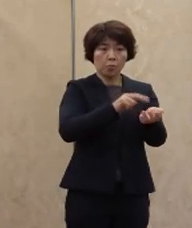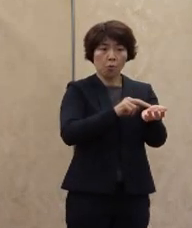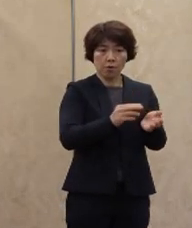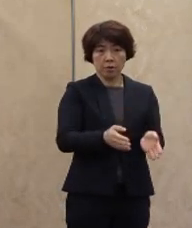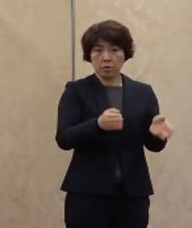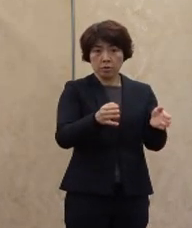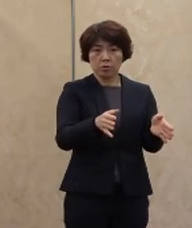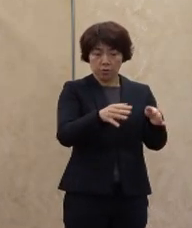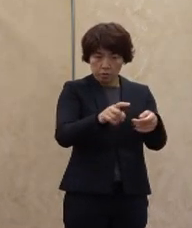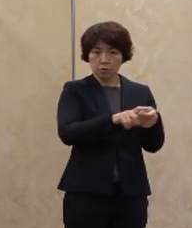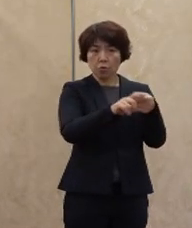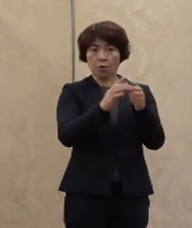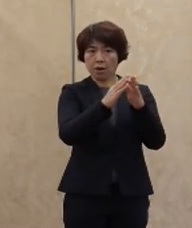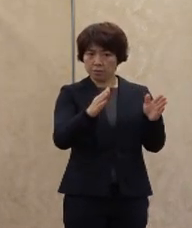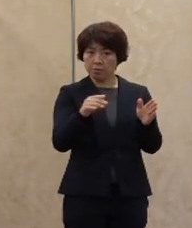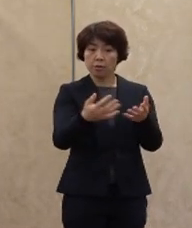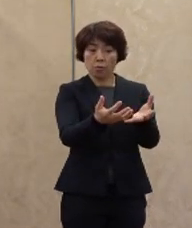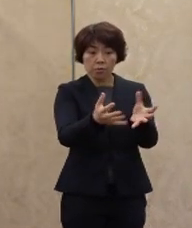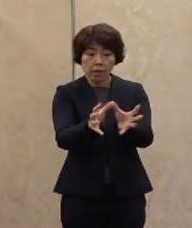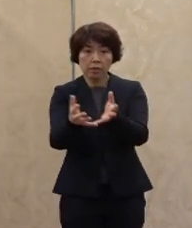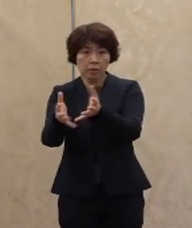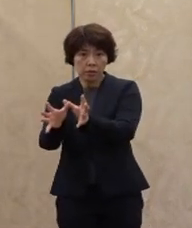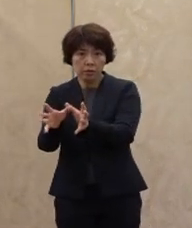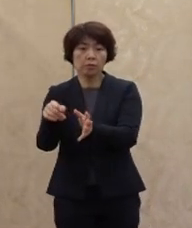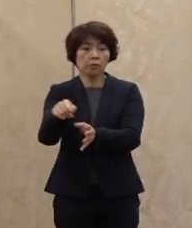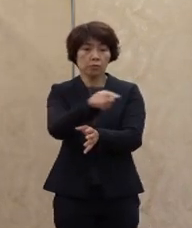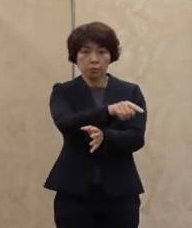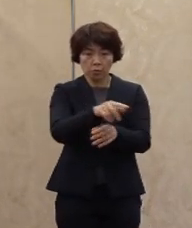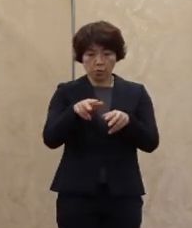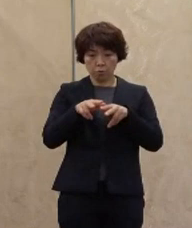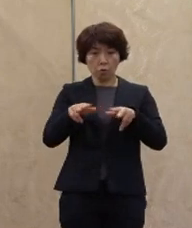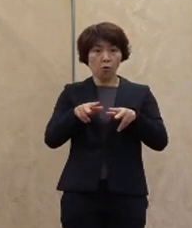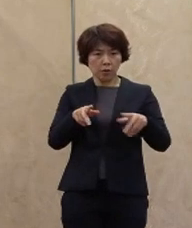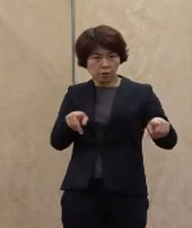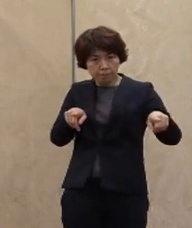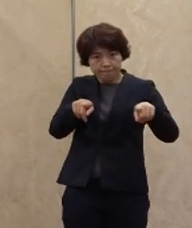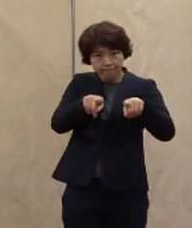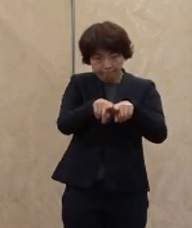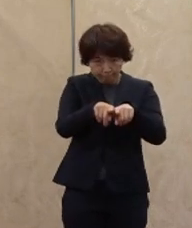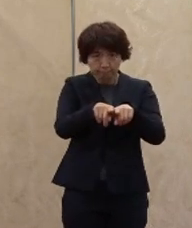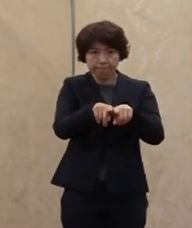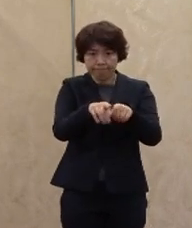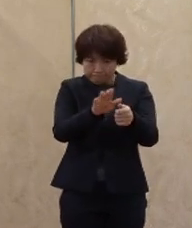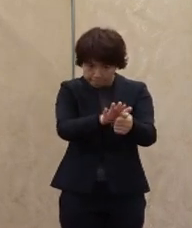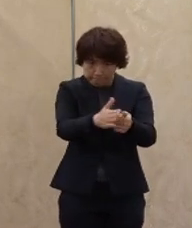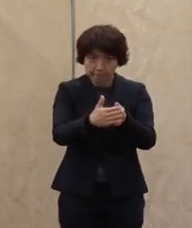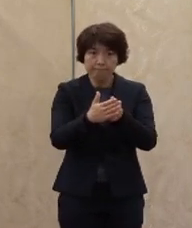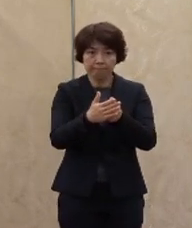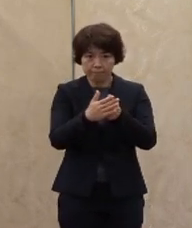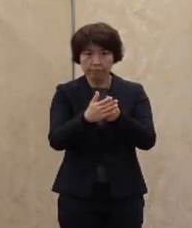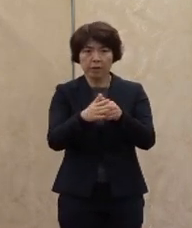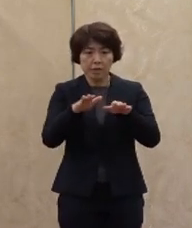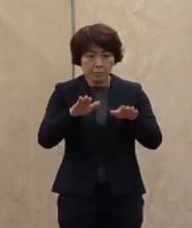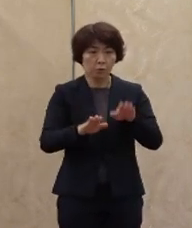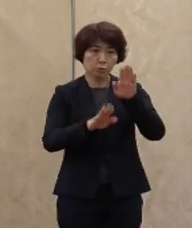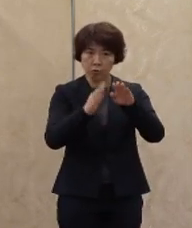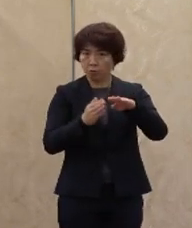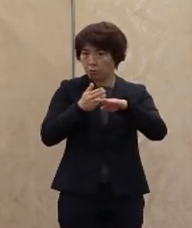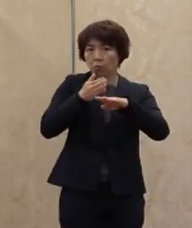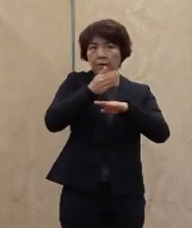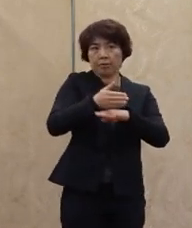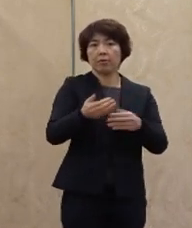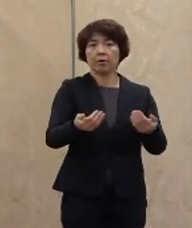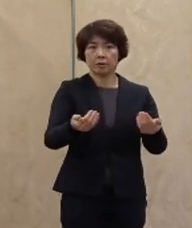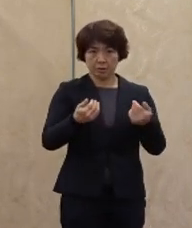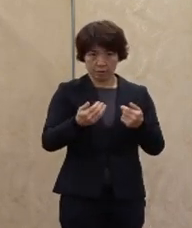そういった団体の皆さんとはやっぱりこの行政とか一致団結して 乗り越えなきゃいけないので、一致団結して乗り越える中